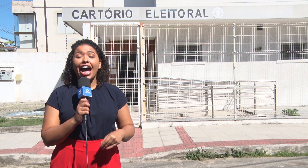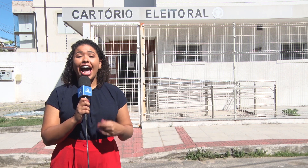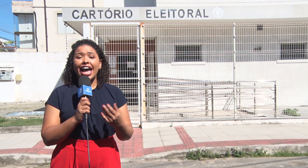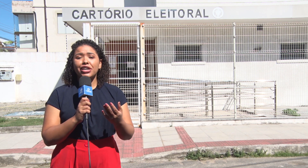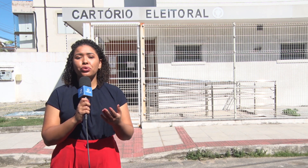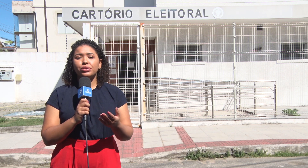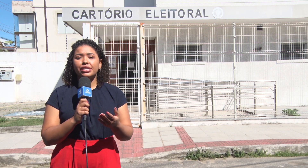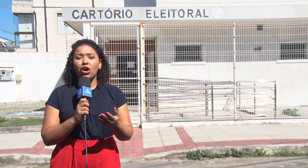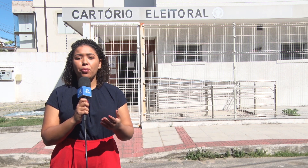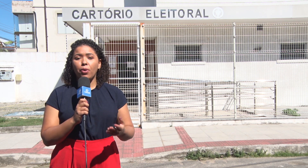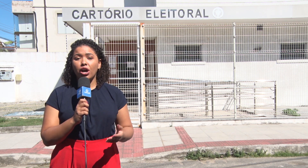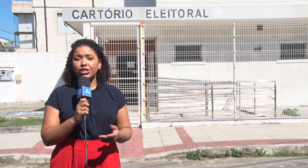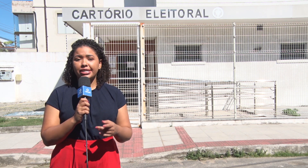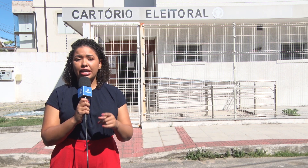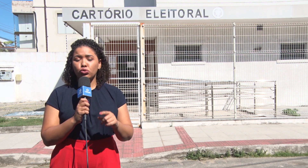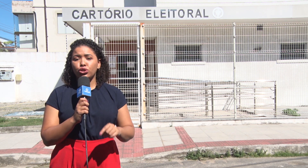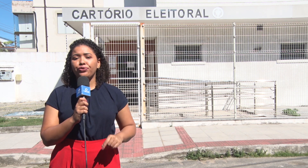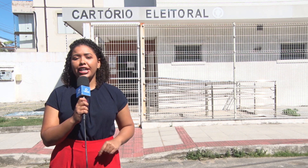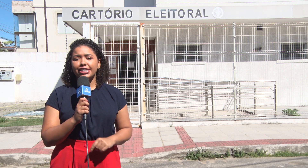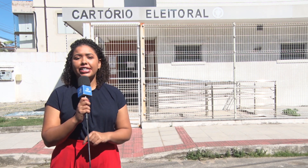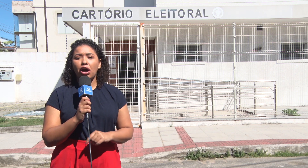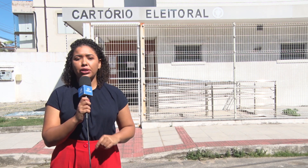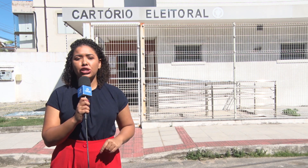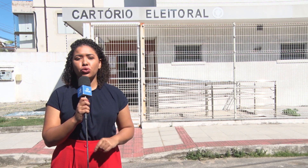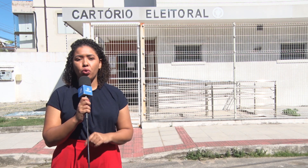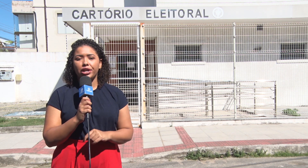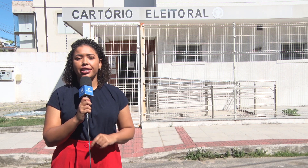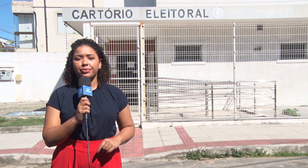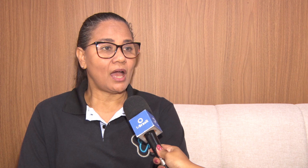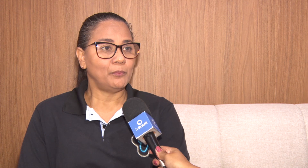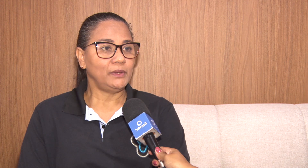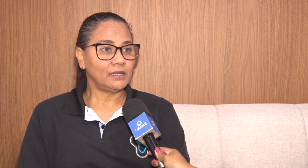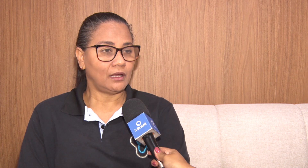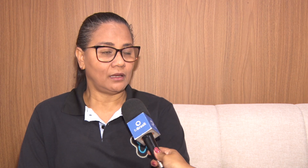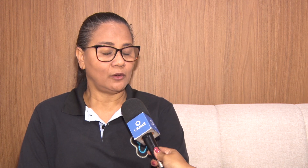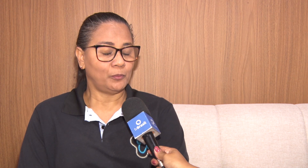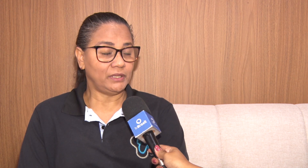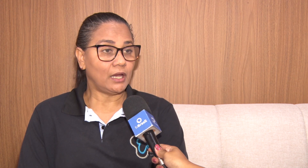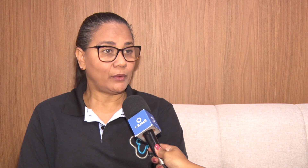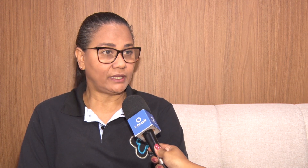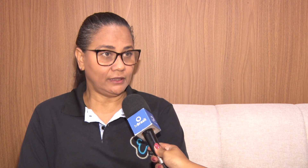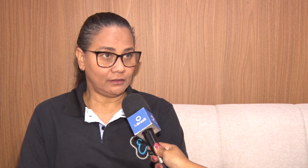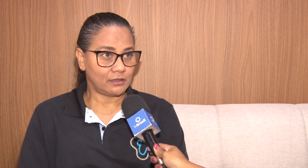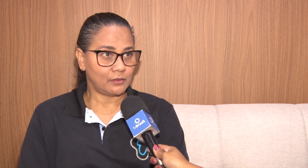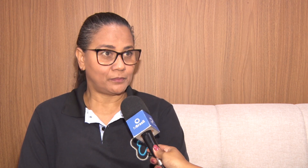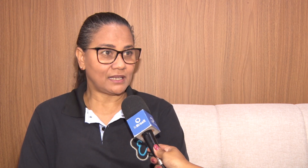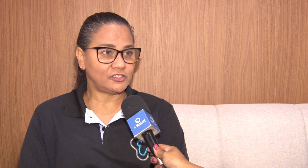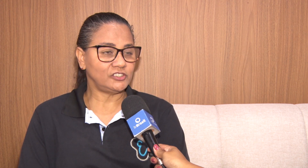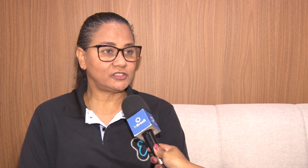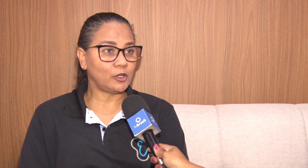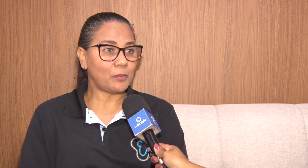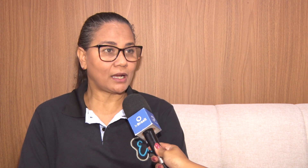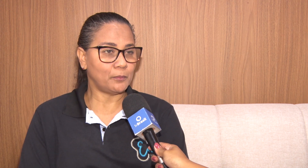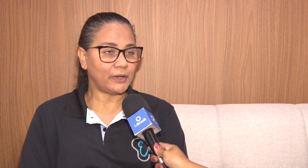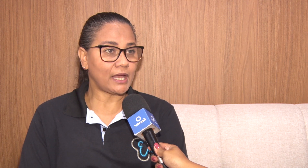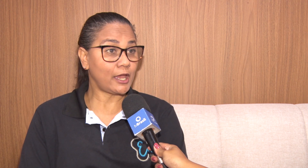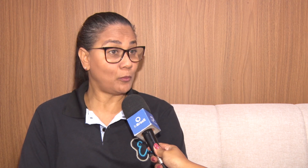a inclusão pode ser o diferencial na escolha. A minha opinião é que, para a gente ter uma campanha